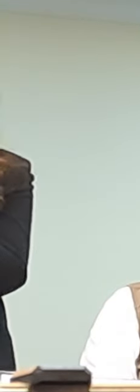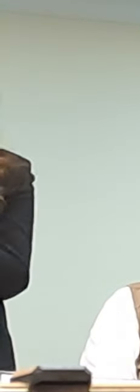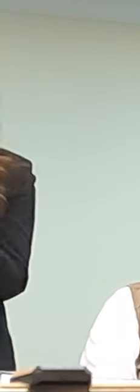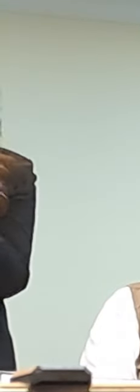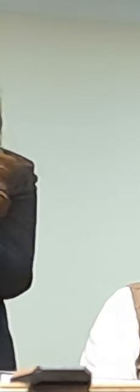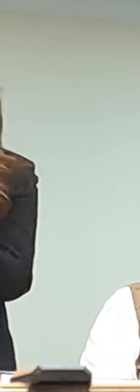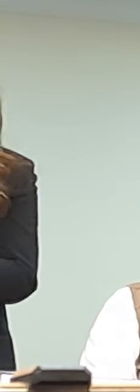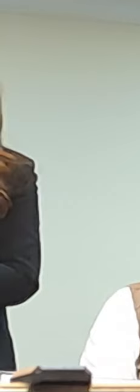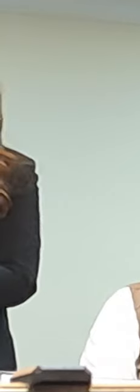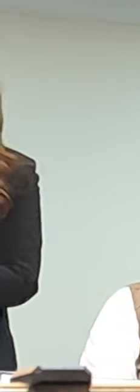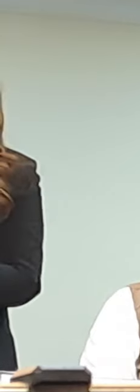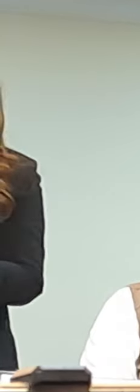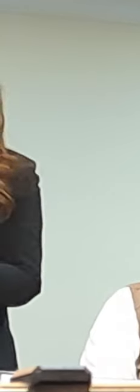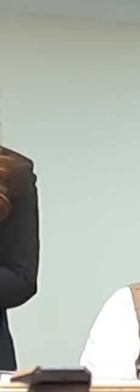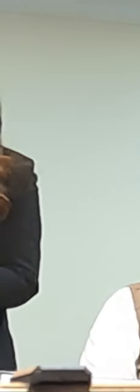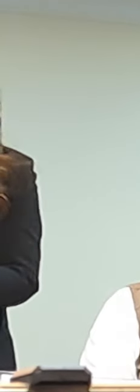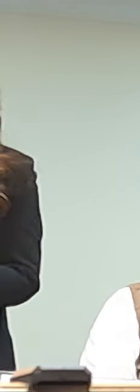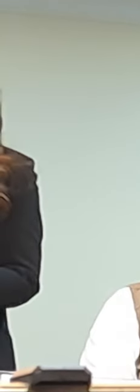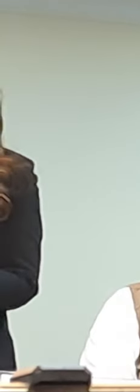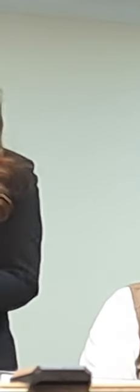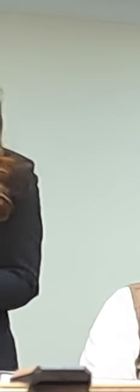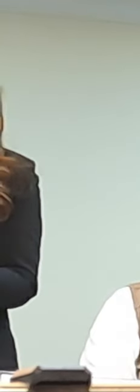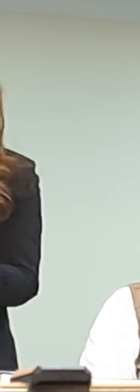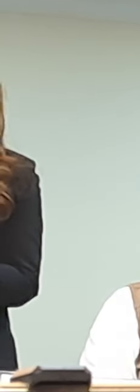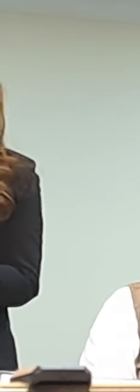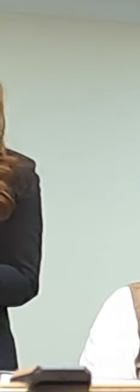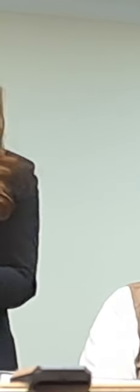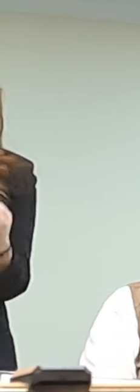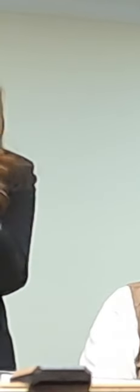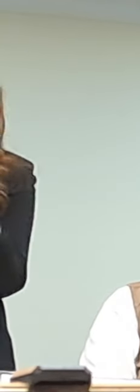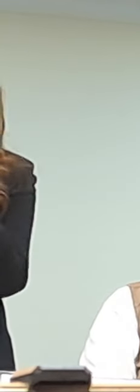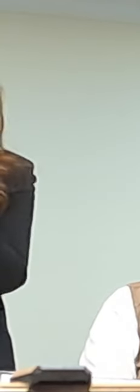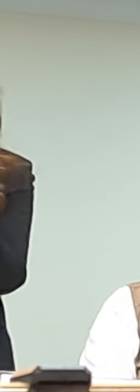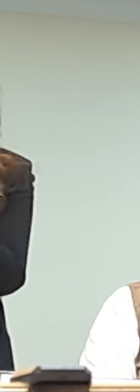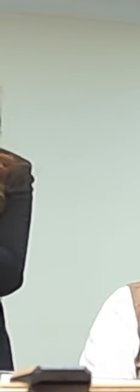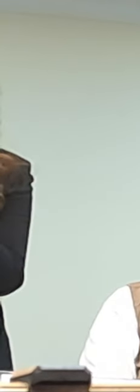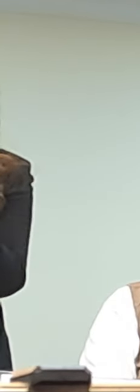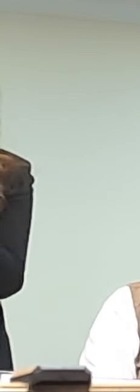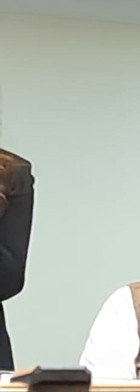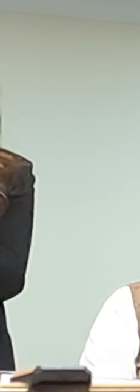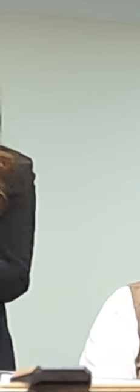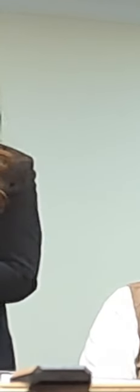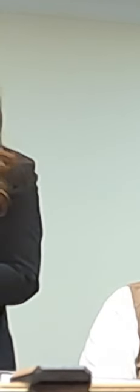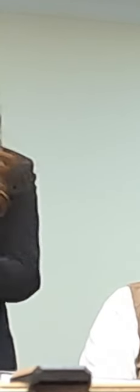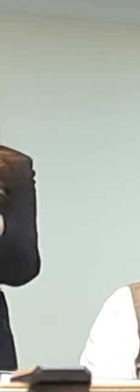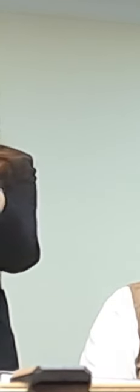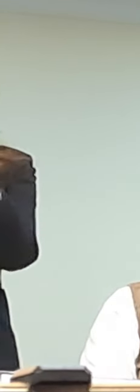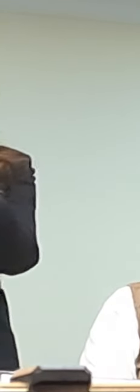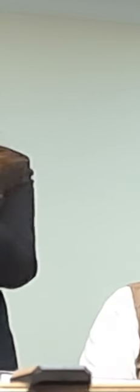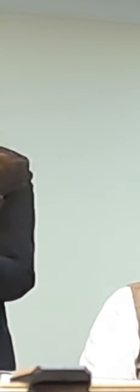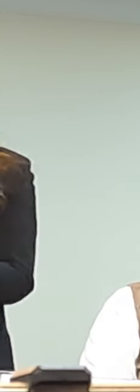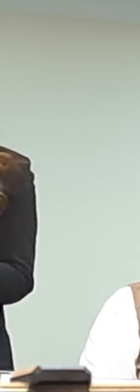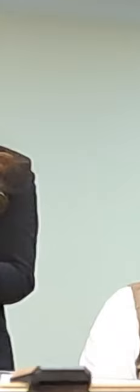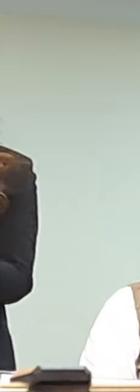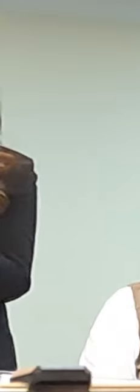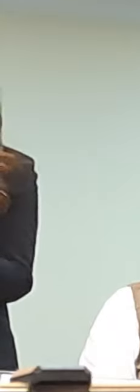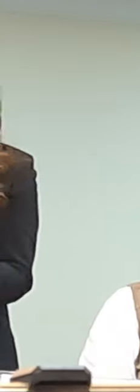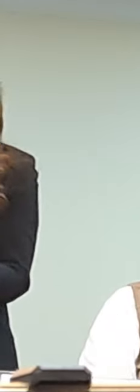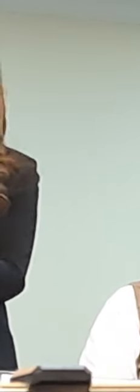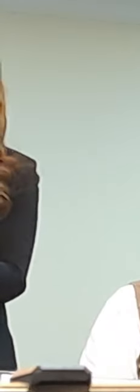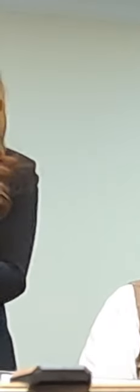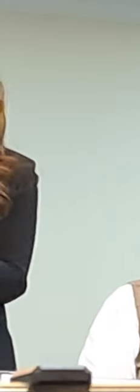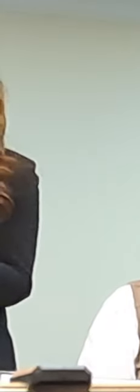kematian korban, sehingga urutan pertama itu sesuai kondisi meninggal akibat tenggelam itu yang kami pikirkan di bidang